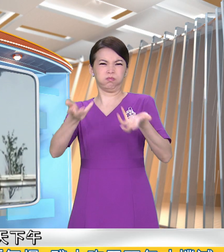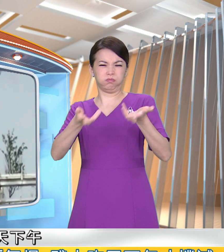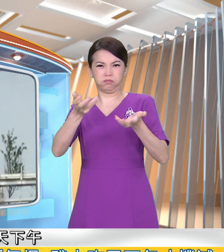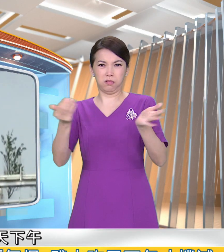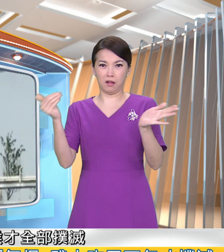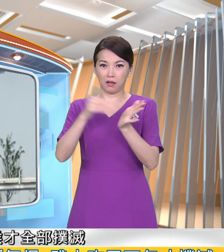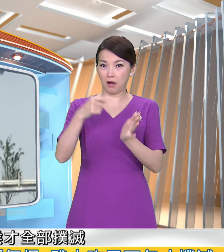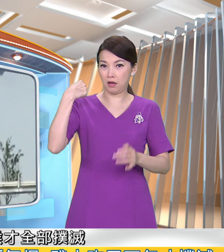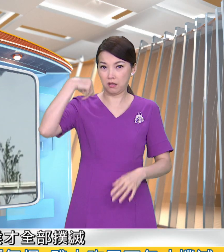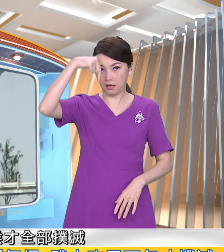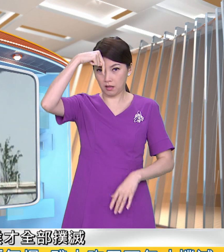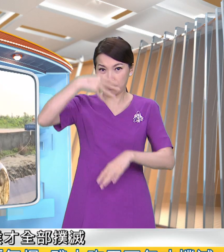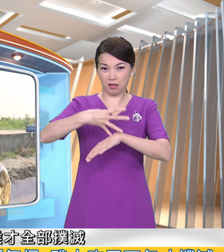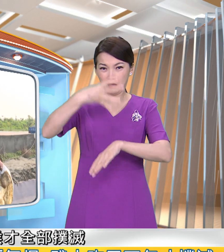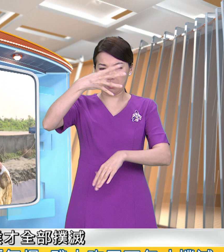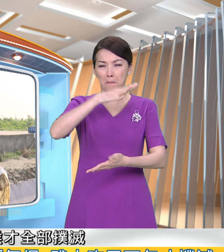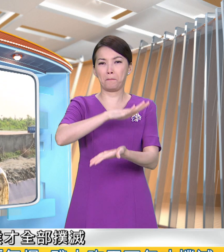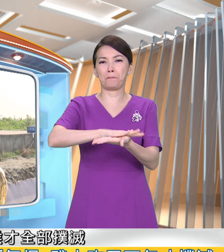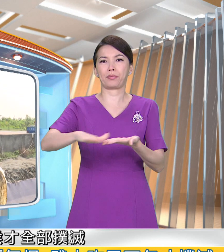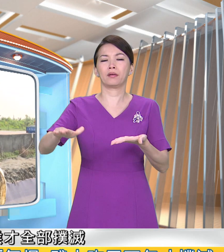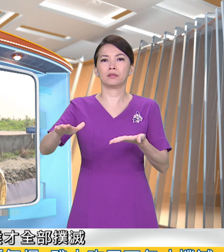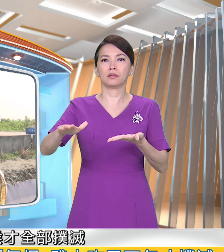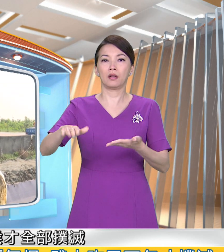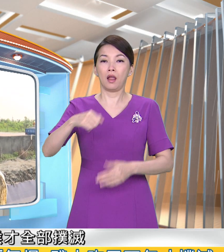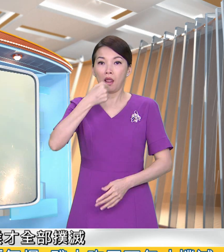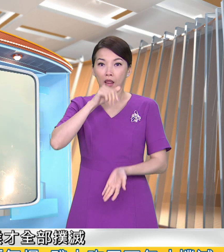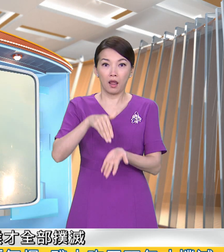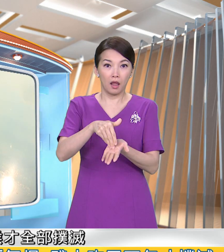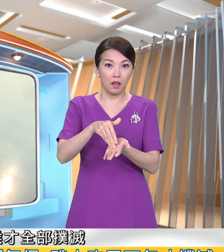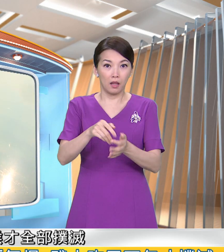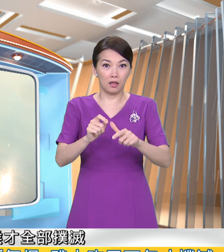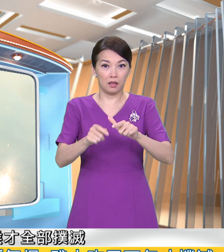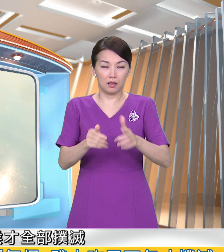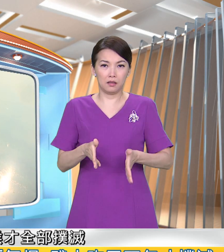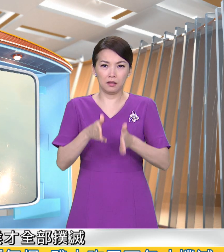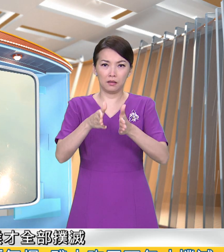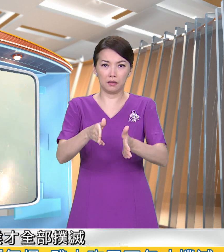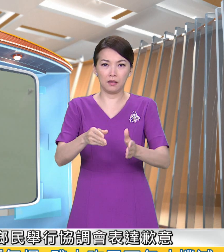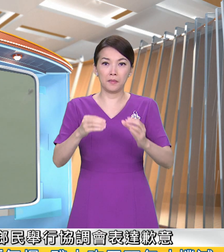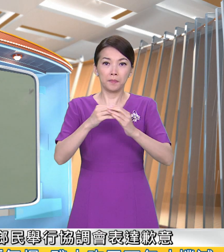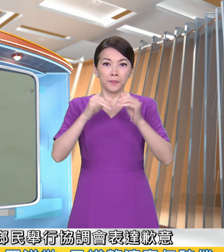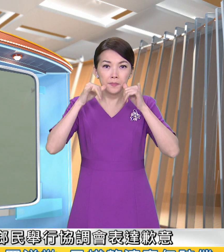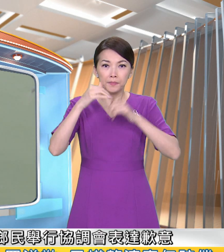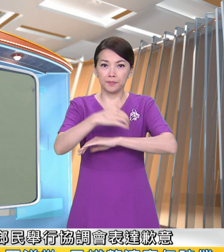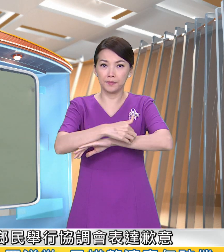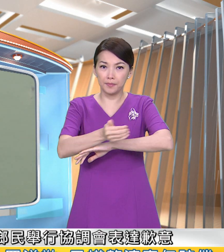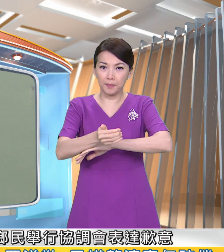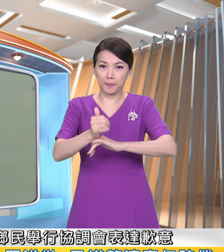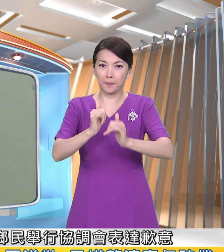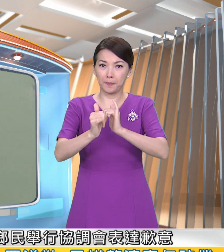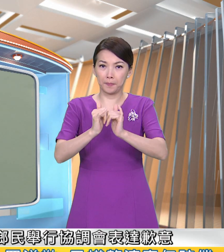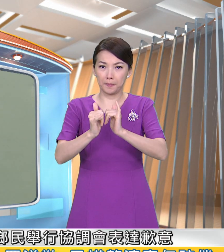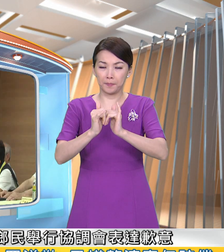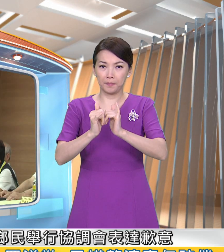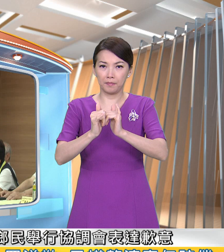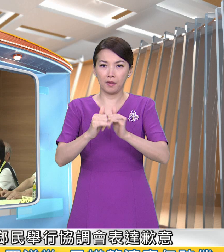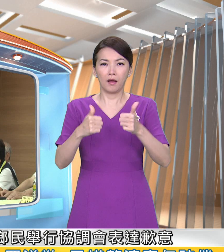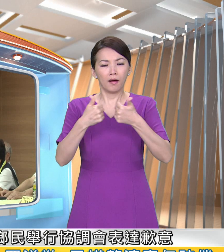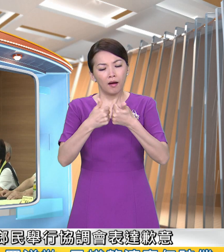午快要四点的时候才全部扑灭。台塑也和麦寮乡民举行协